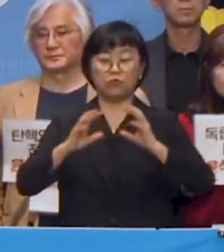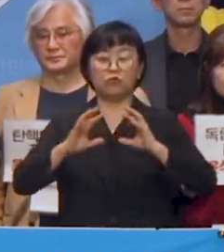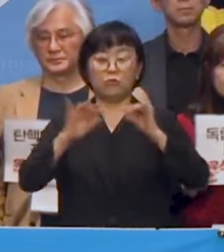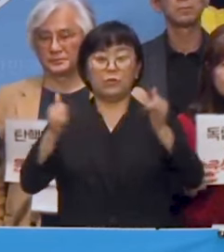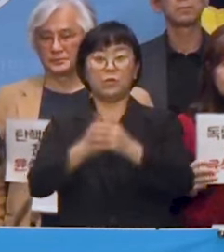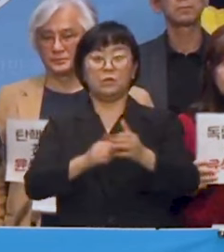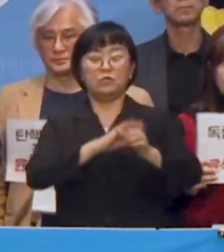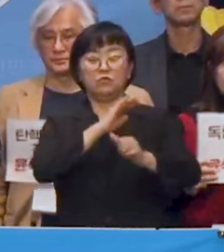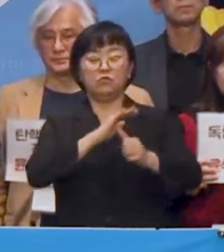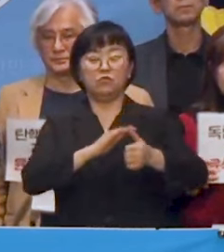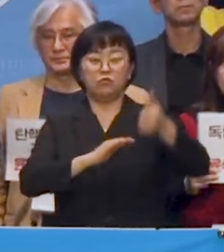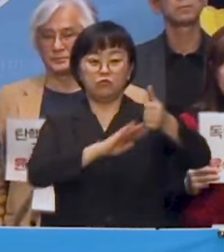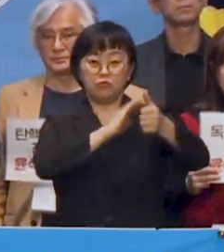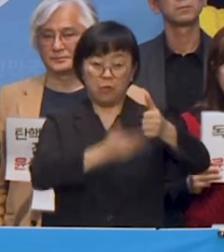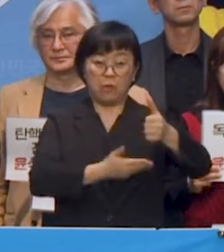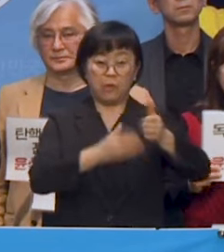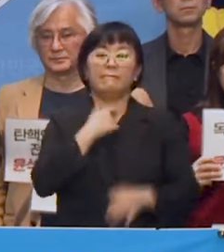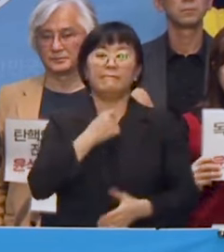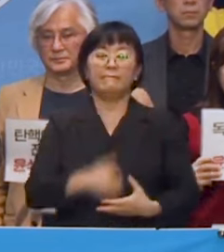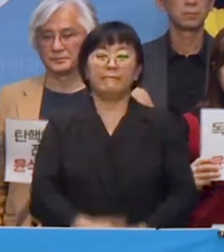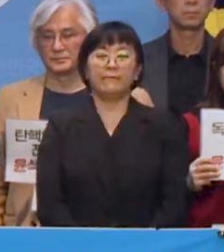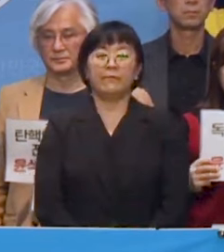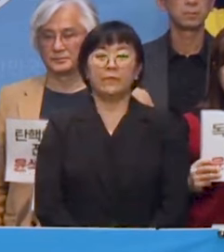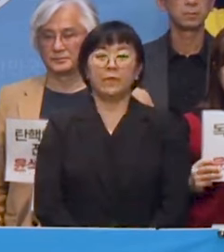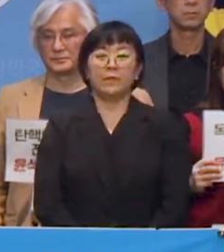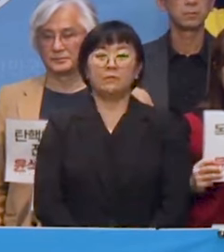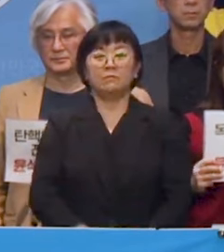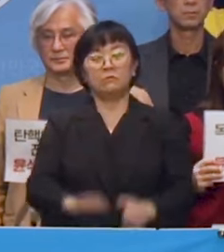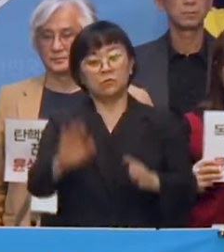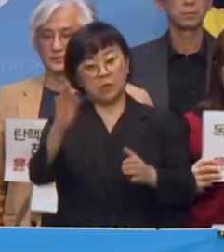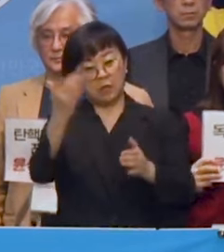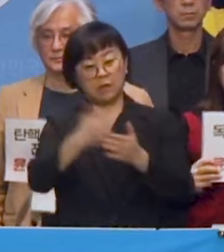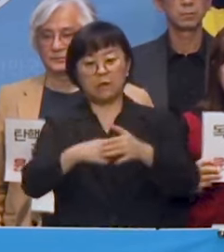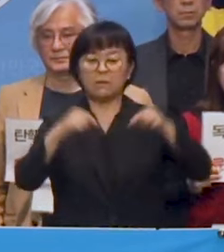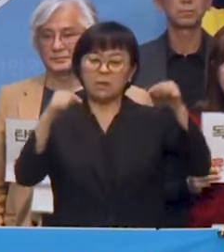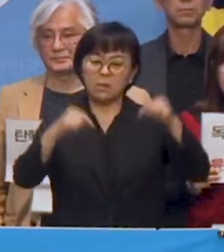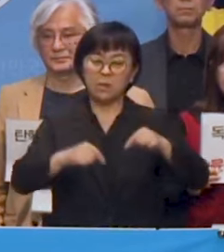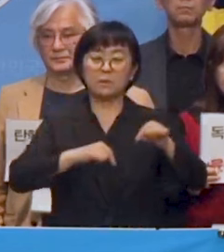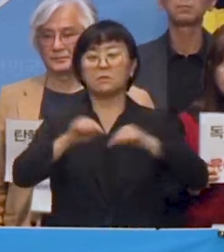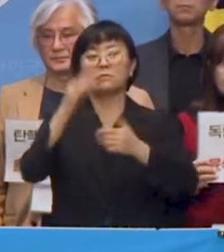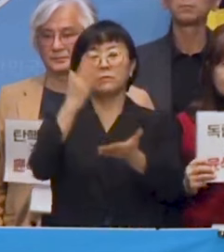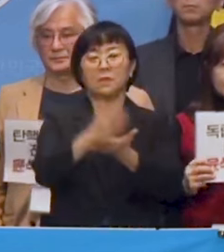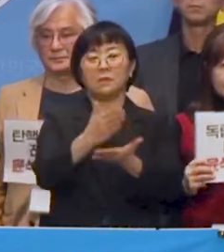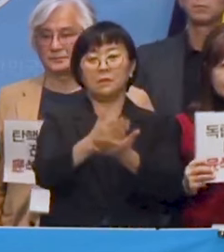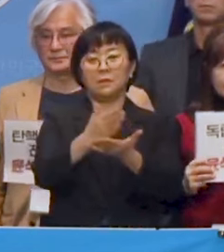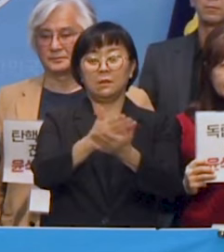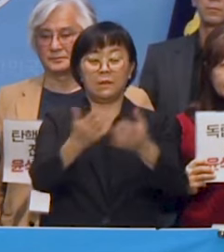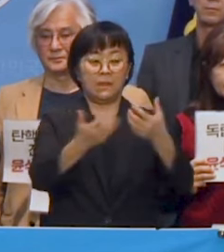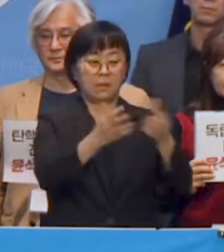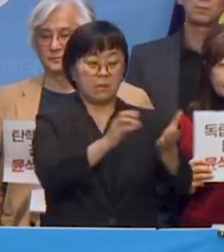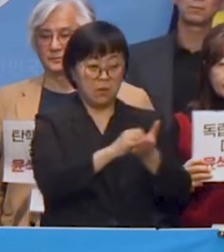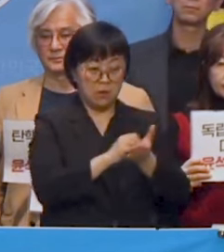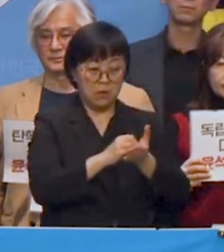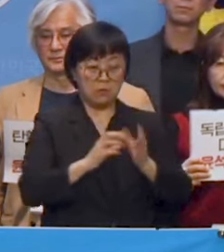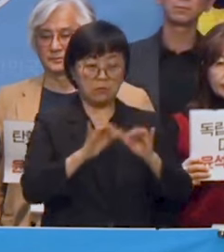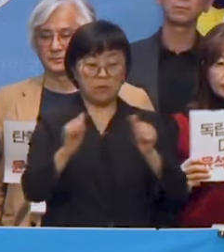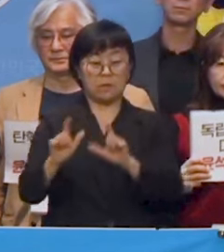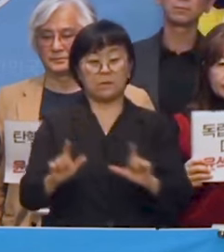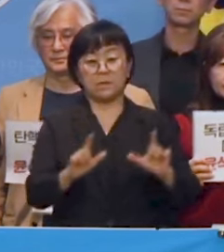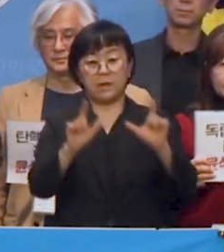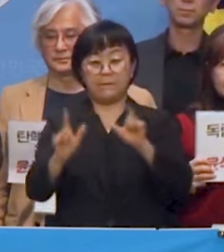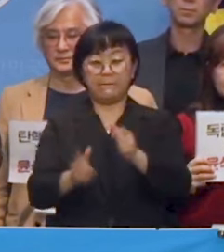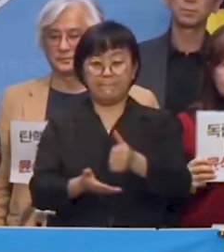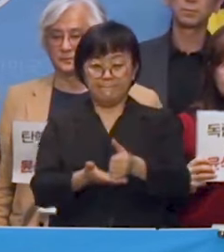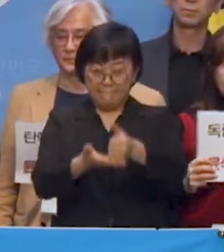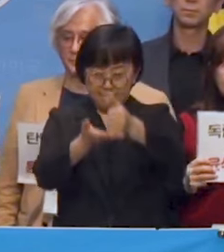주권 시대를 열고자 스스로 나서고 계십니다. 이 정도면 됐다며 적당히 타협하는 정치를 넘어 당원과 민심을 월곡해